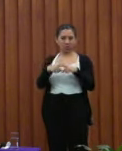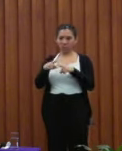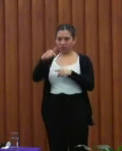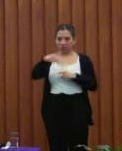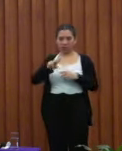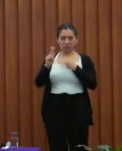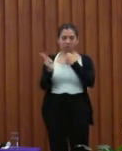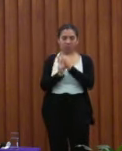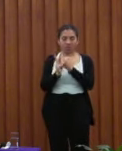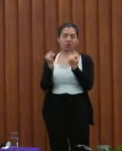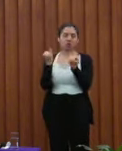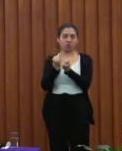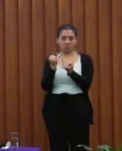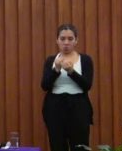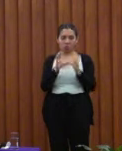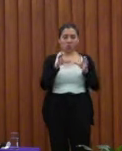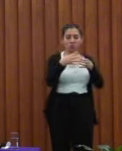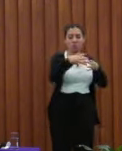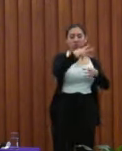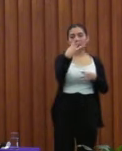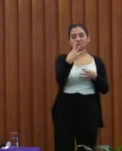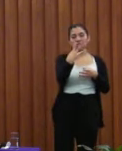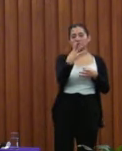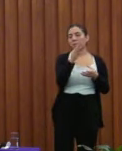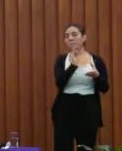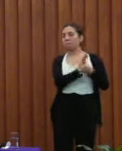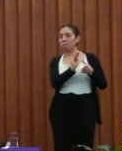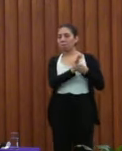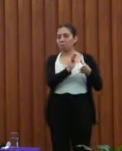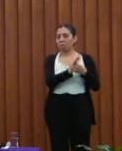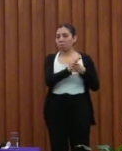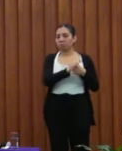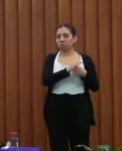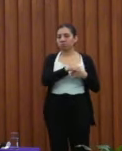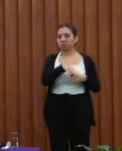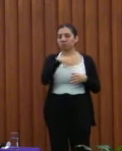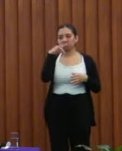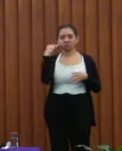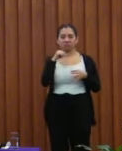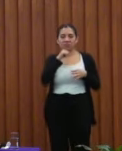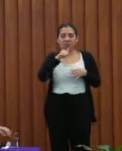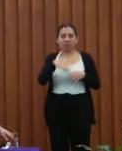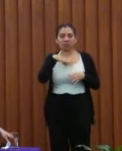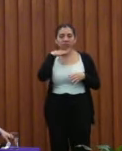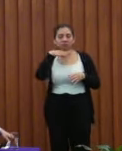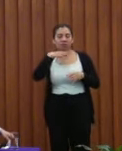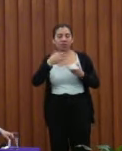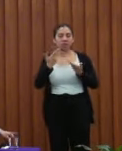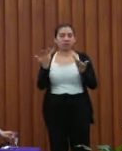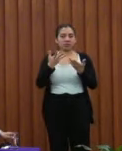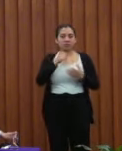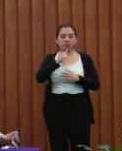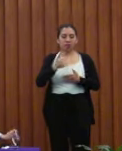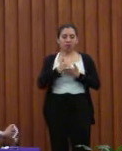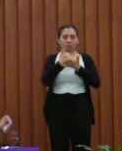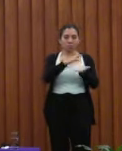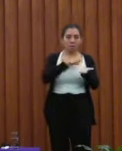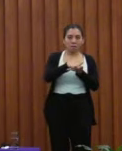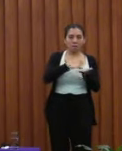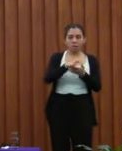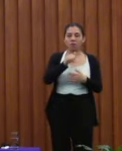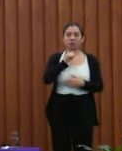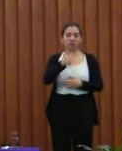personas LGBT estamos ausentes, ¿no? No se nos toma en cuenta, todavía no hay estrategias dirigidas en todas las estrategias del